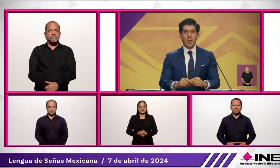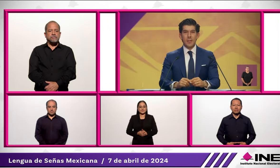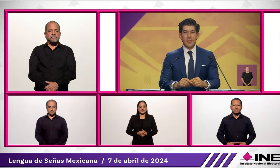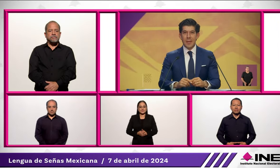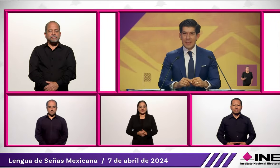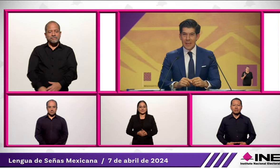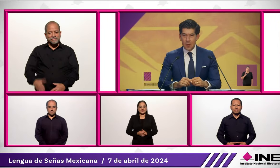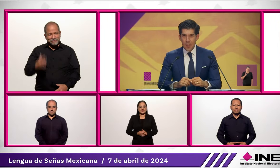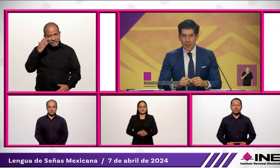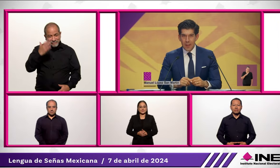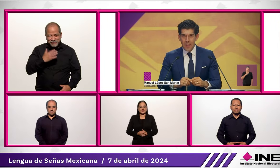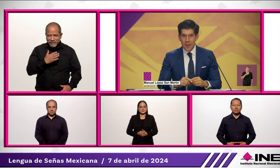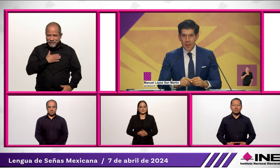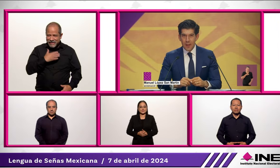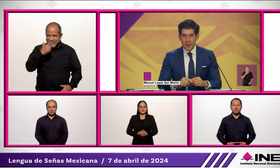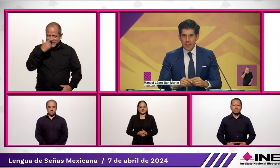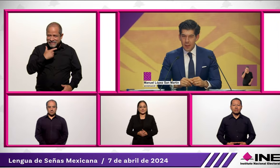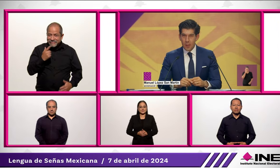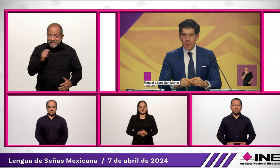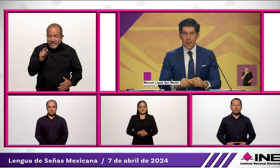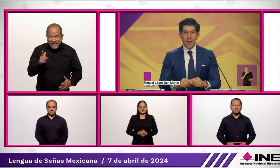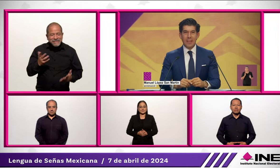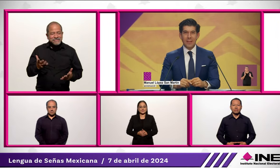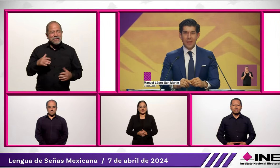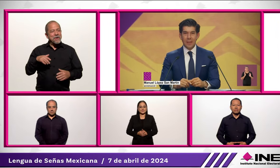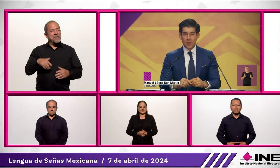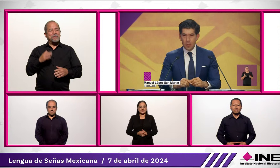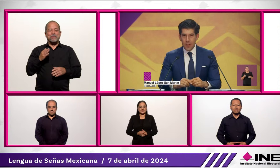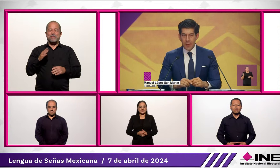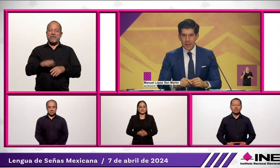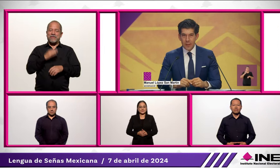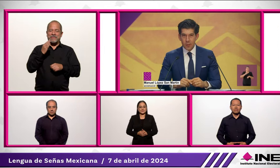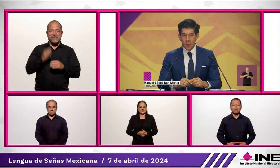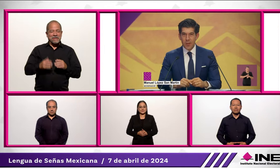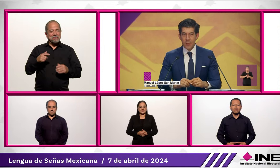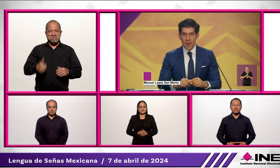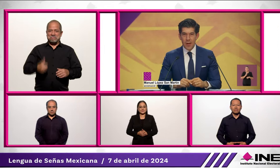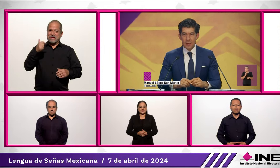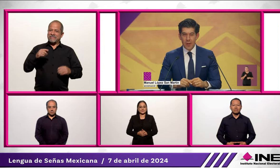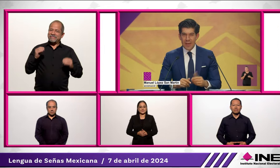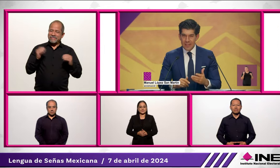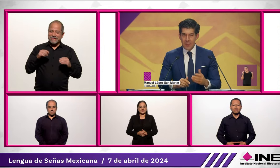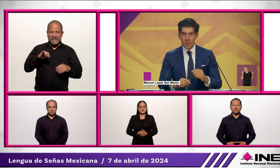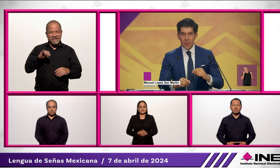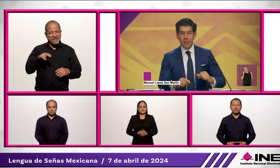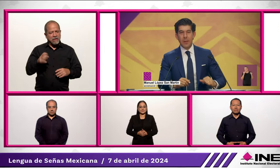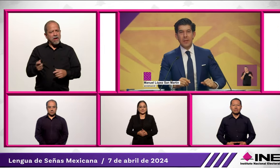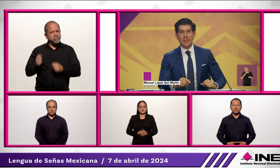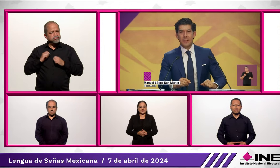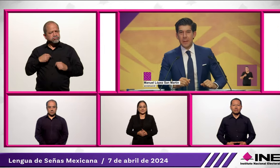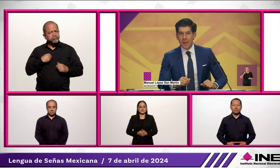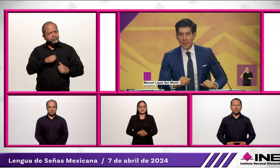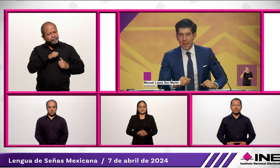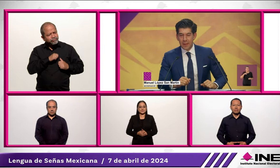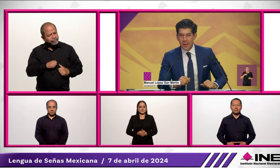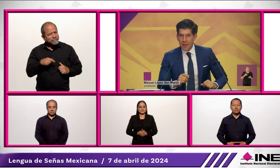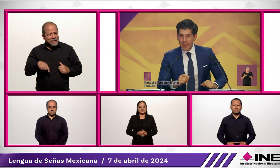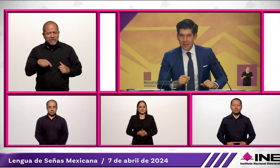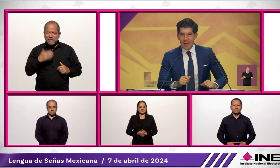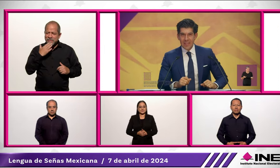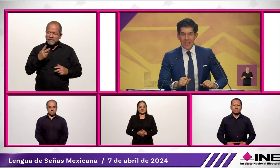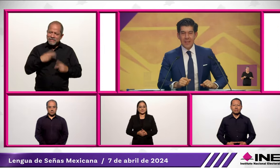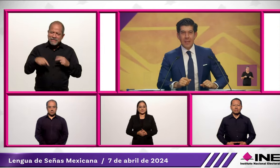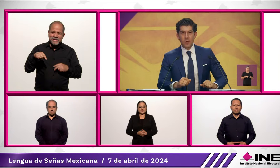tal? Muy buenas noches. Llegó el día, llegó el primer debate. A nombre del Instituto Nacional Electoral les damos la bienvenida a este primer